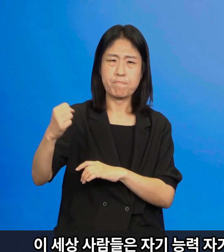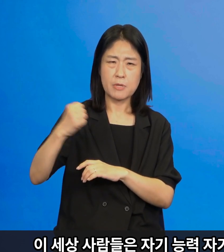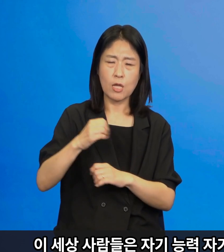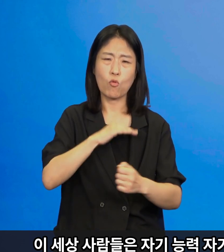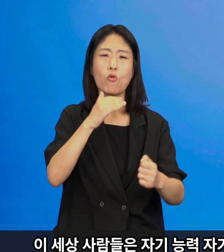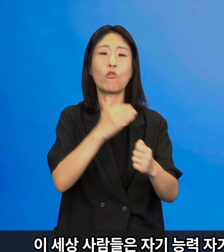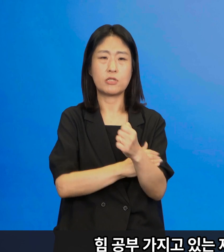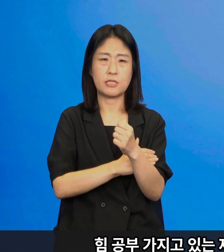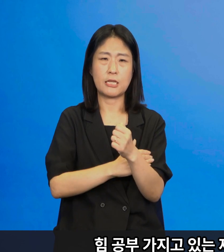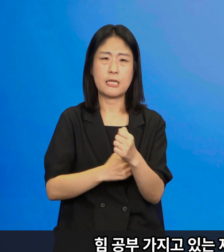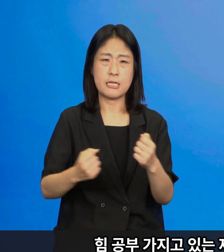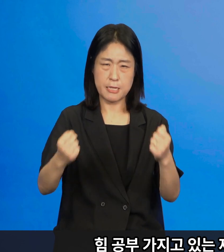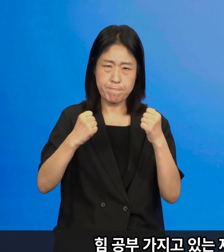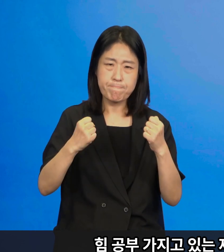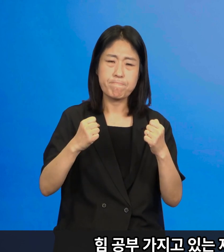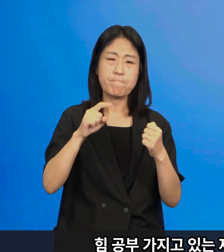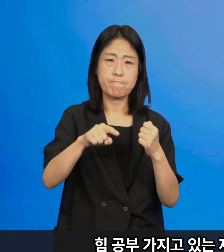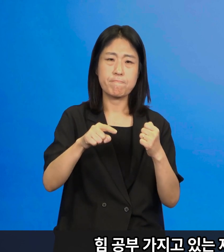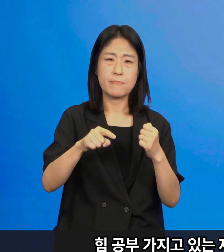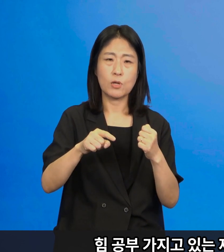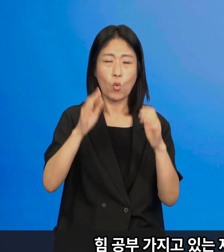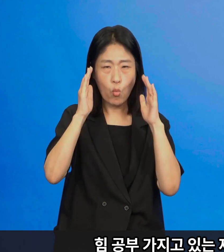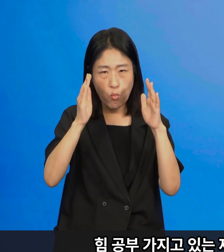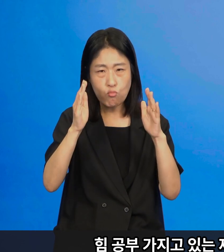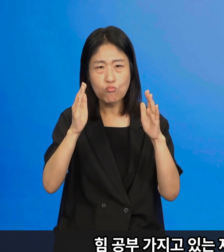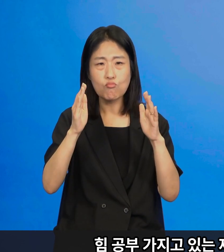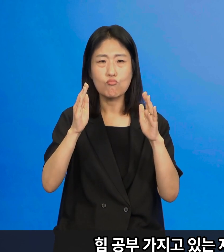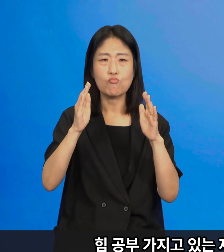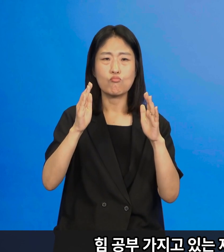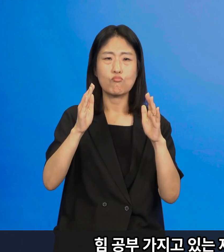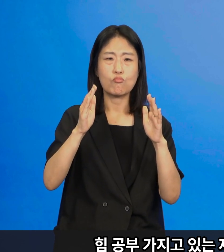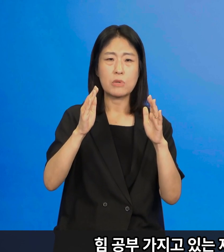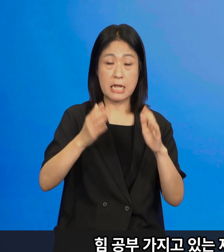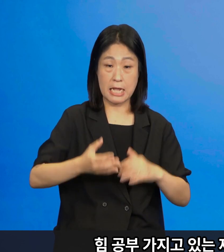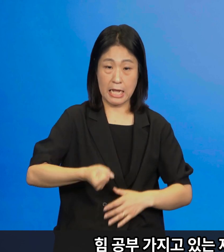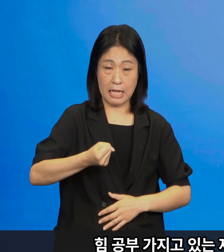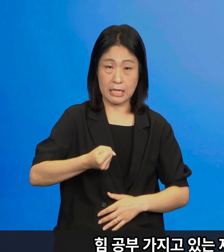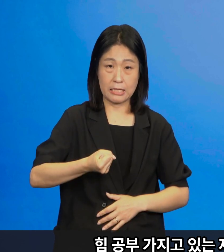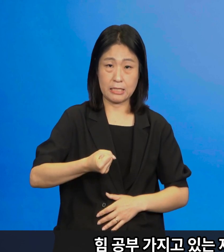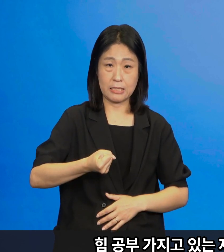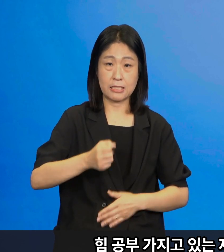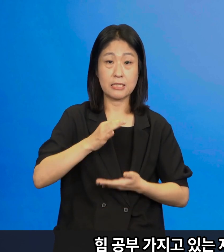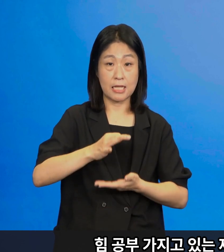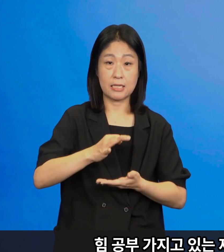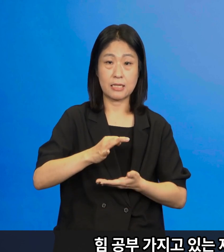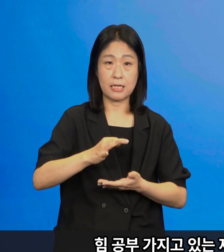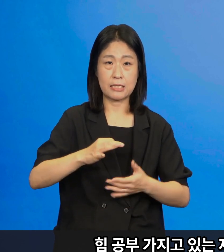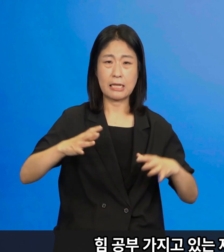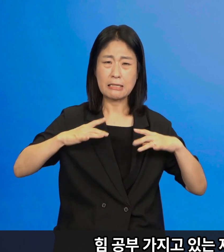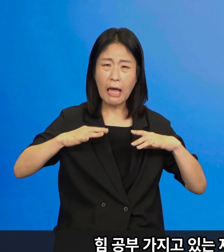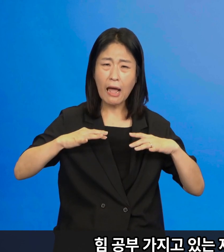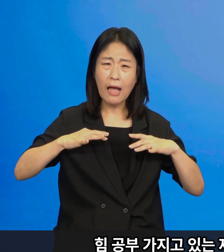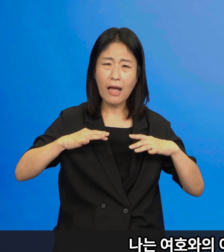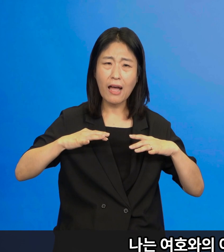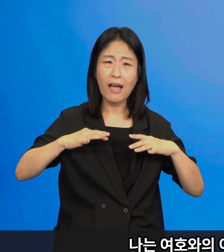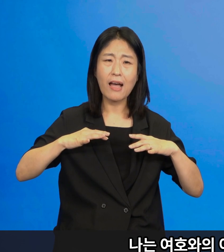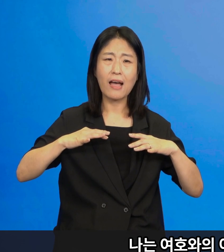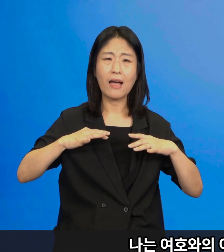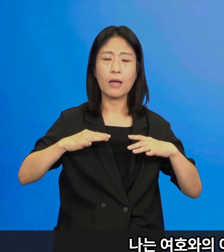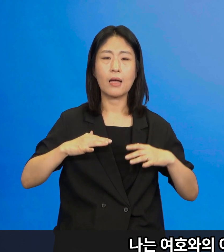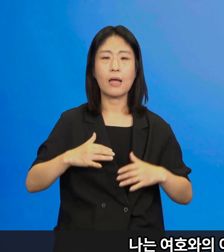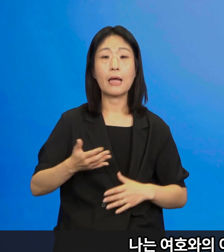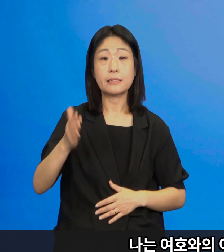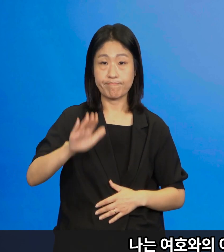권세, 능력, 힘, 공부, 가지고 있는 재산들, 그런 거 자랑하는데